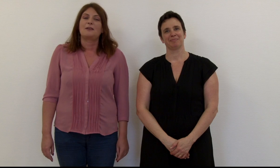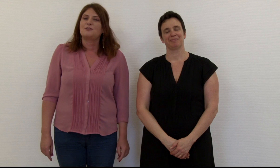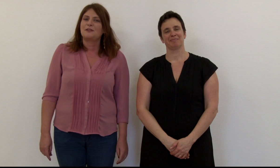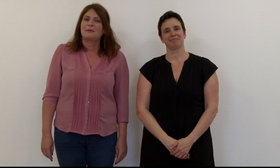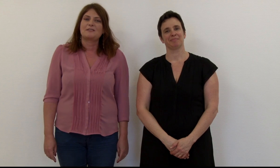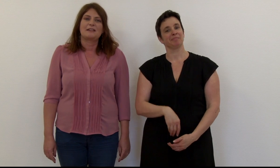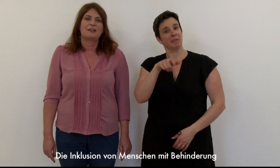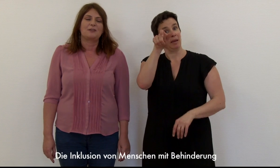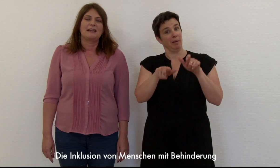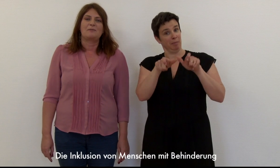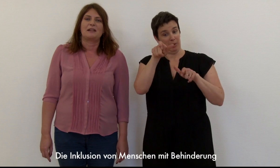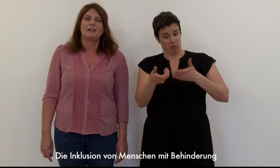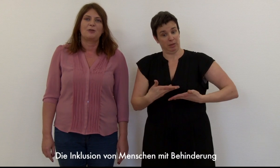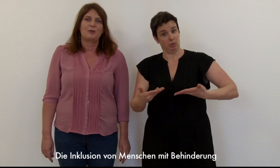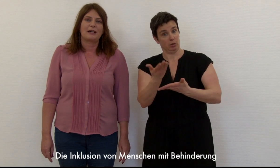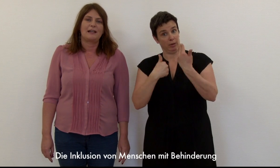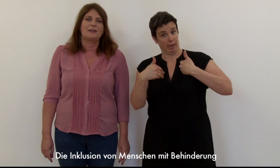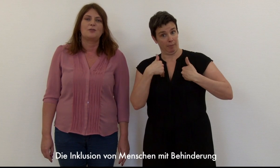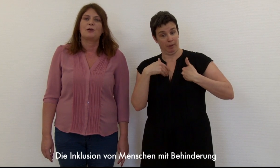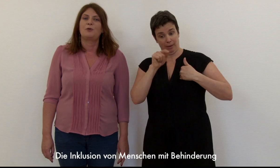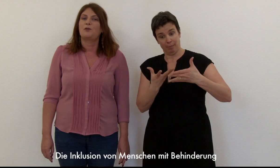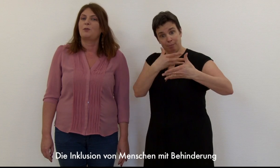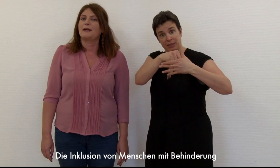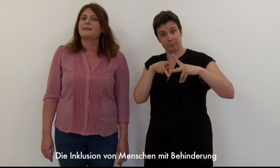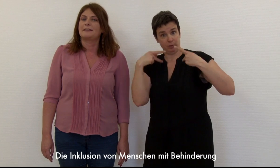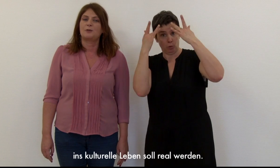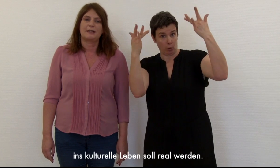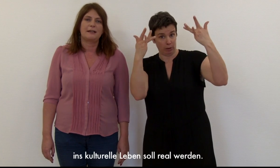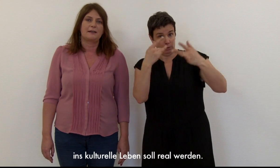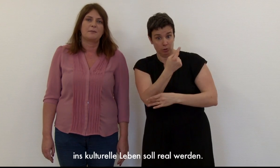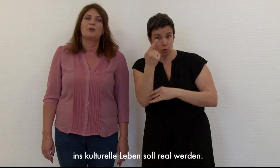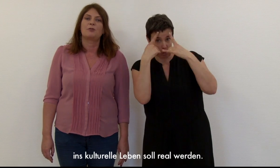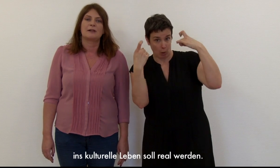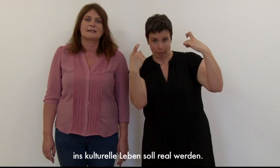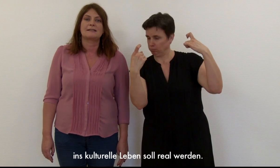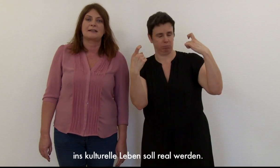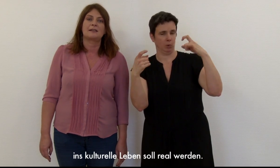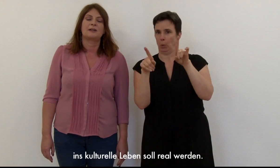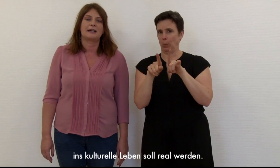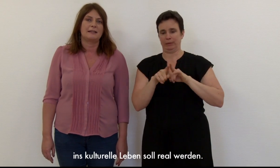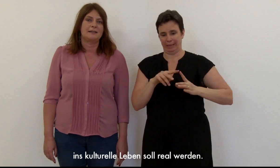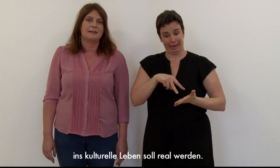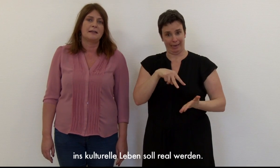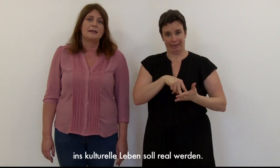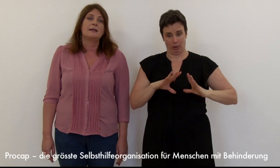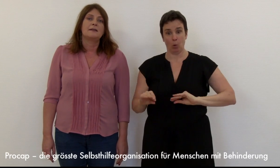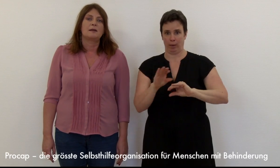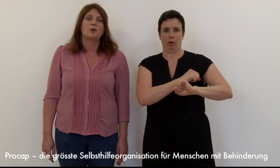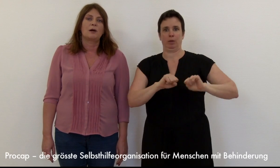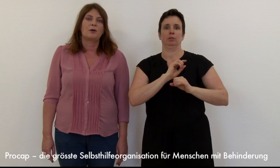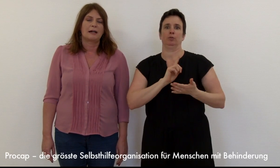L'inclusion des personnes avec handicap à la vie culturelle ne doit plus seulement être théorique, mais doit pouvoir s'inscrire dans la réalité.